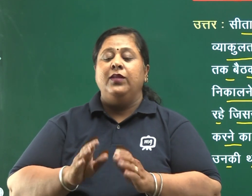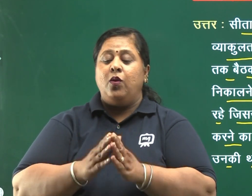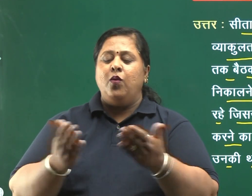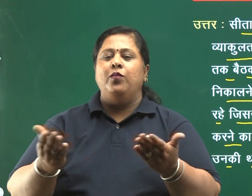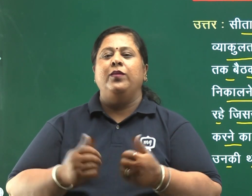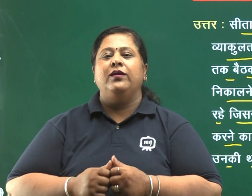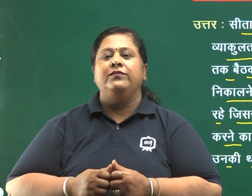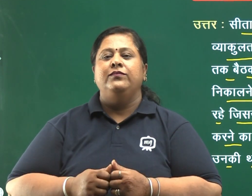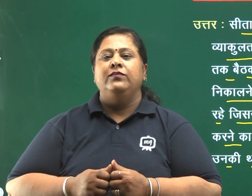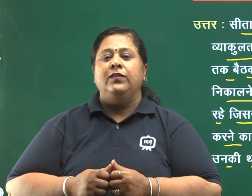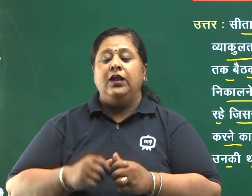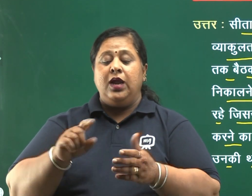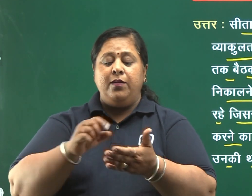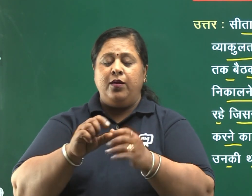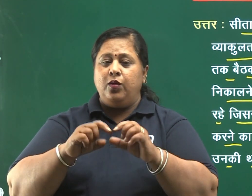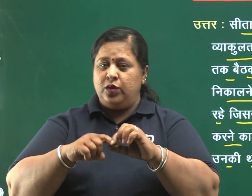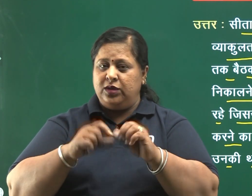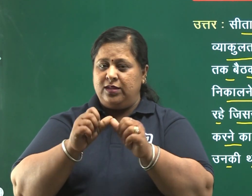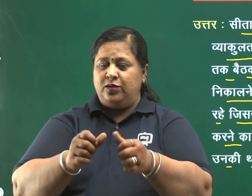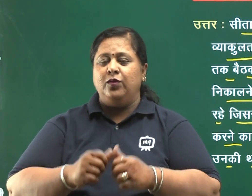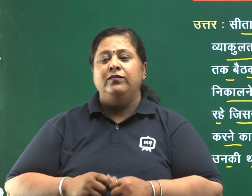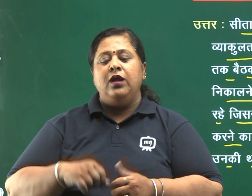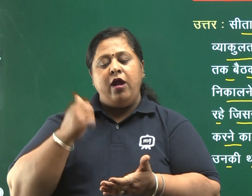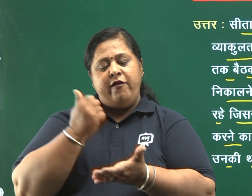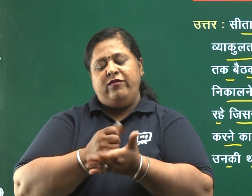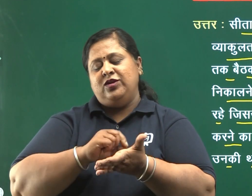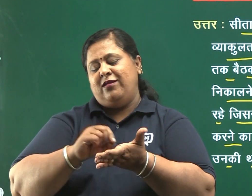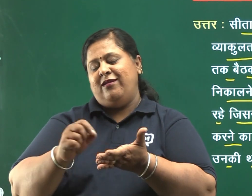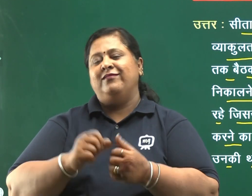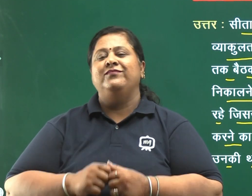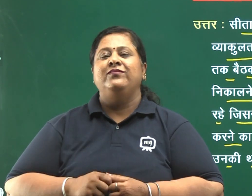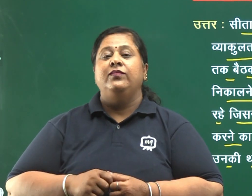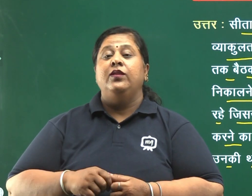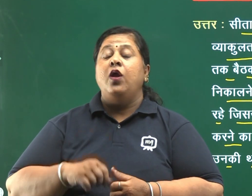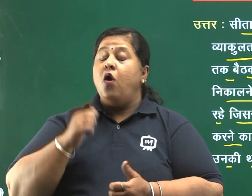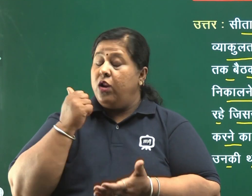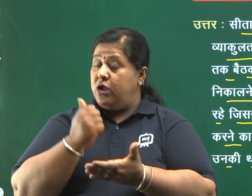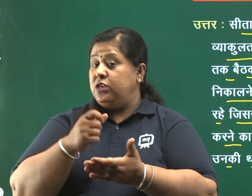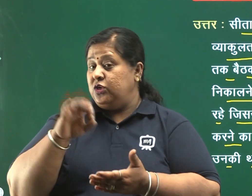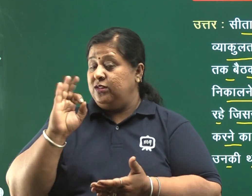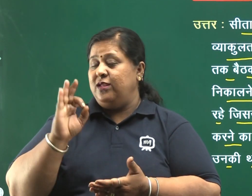नोटबुक में इन प्रश्नोत्तरों को अवश्य लिखें और अच्छे